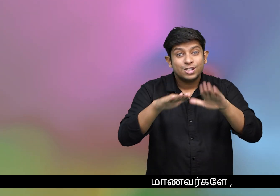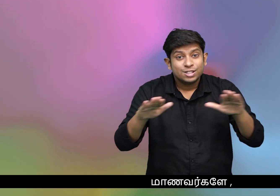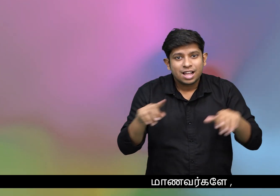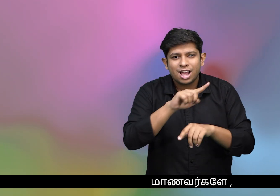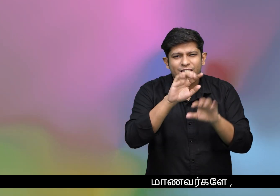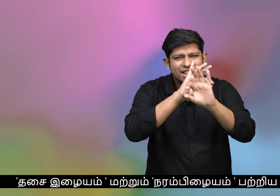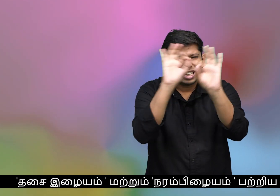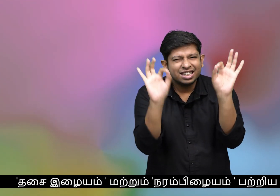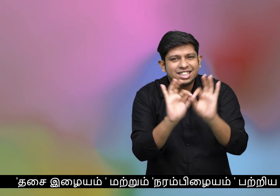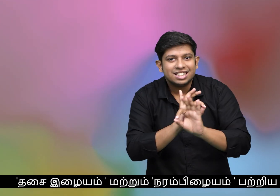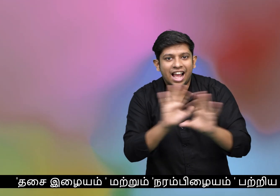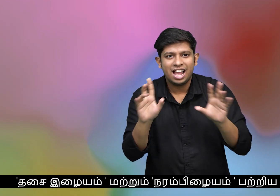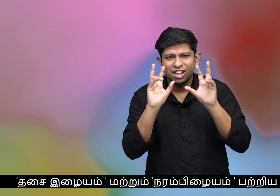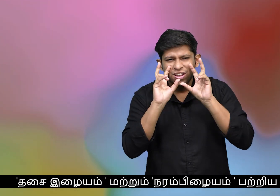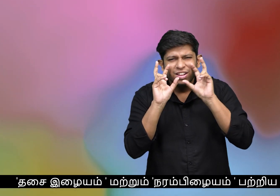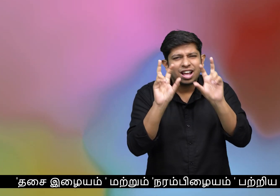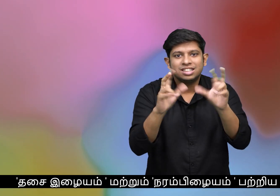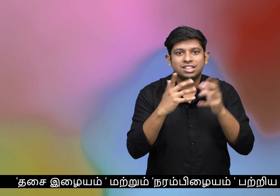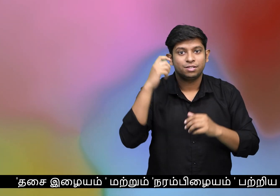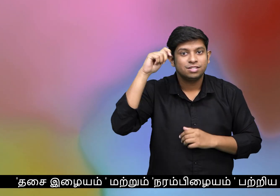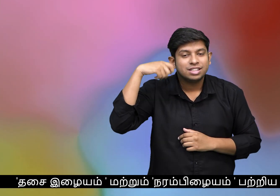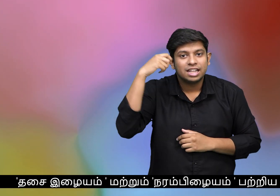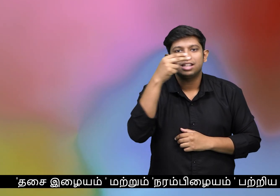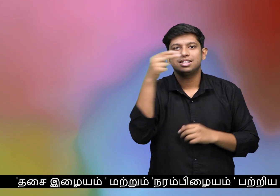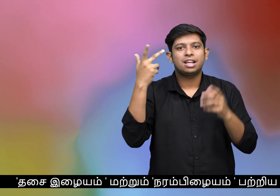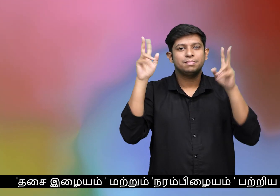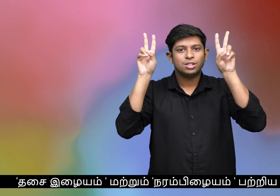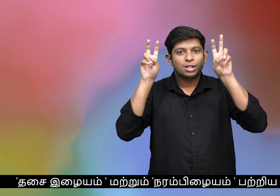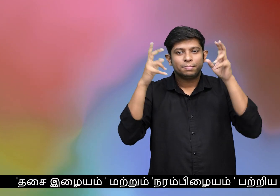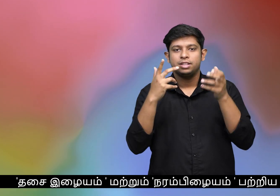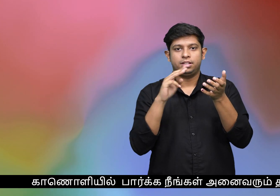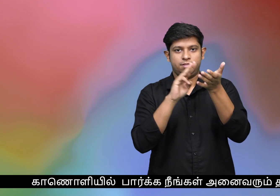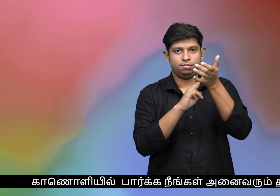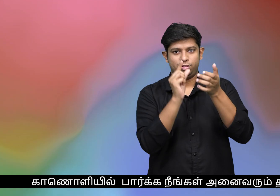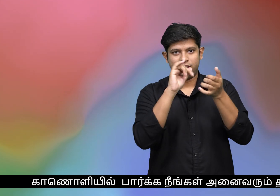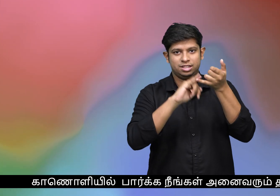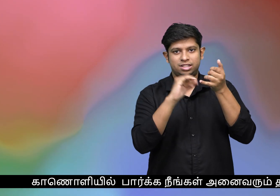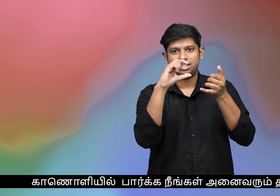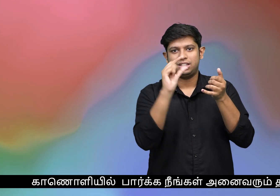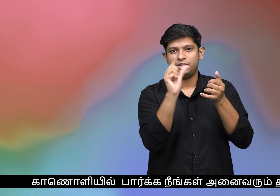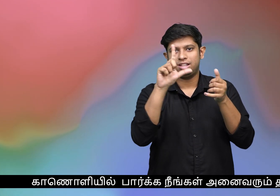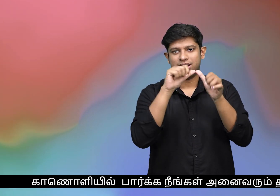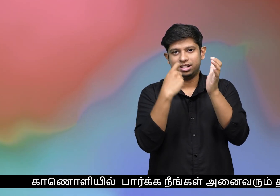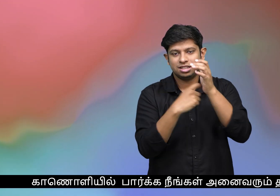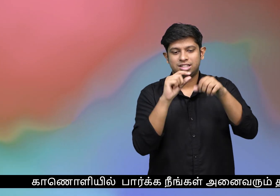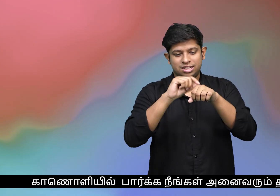மாணவர்களே, தசை இழையம் மற்றும் நரம்பிழையம் பற்றி சுவாரஸ்யமான காணொளியில் பார்க்க நீங்கள் அனைவரும்